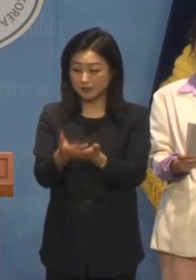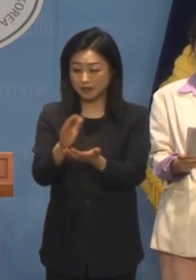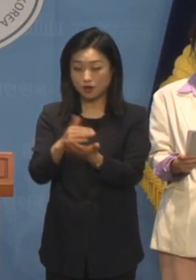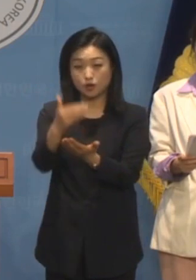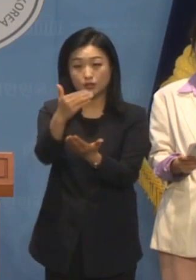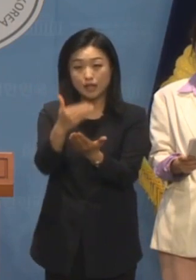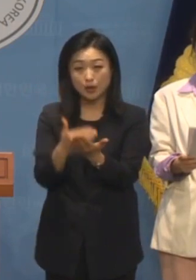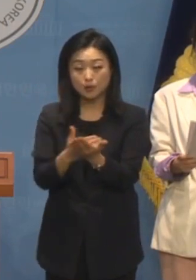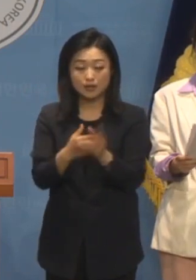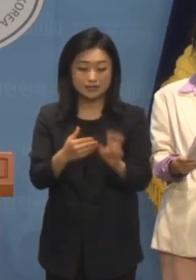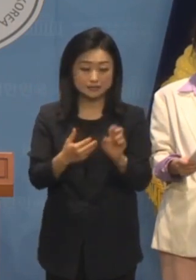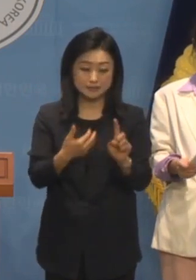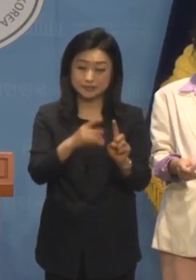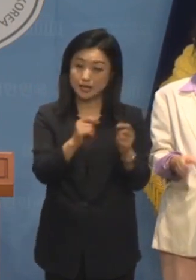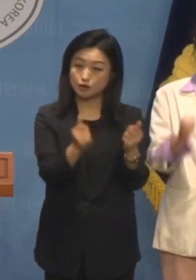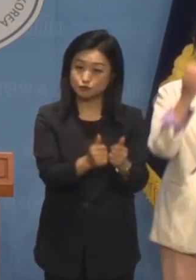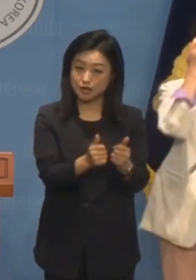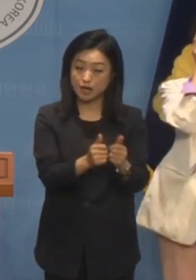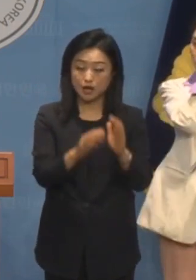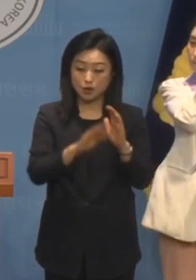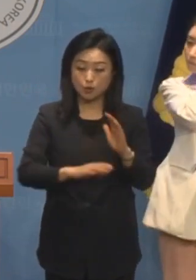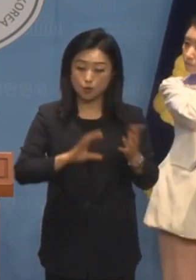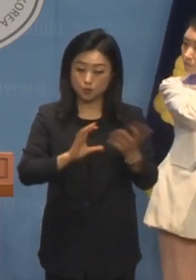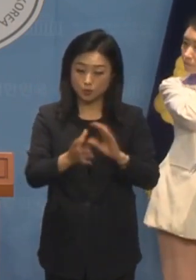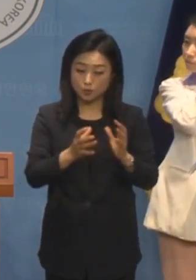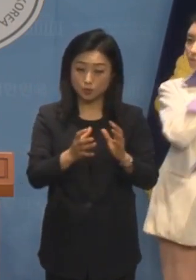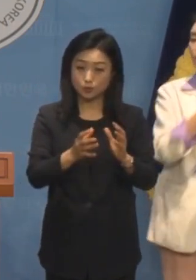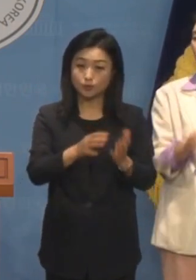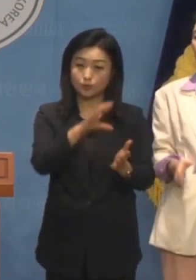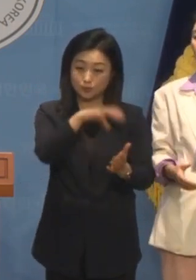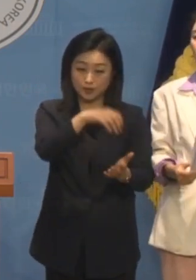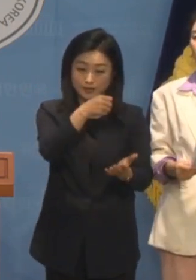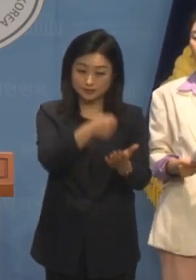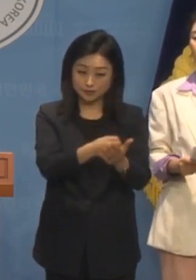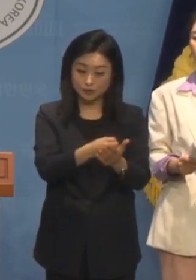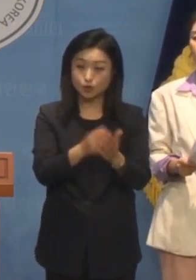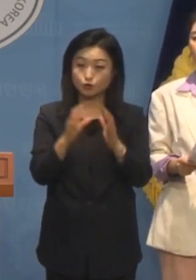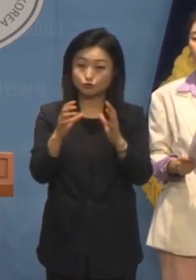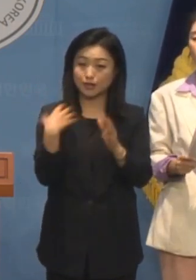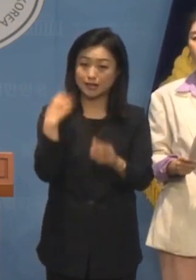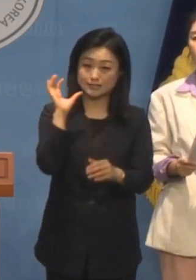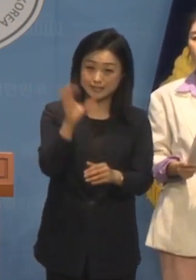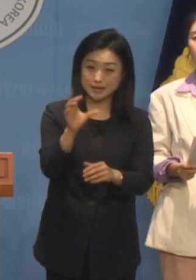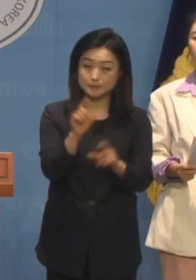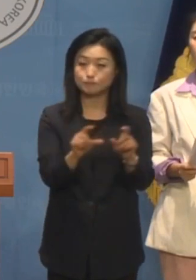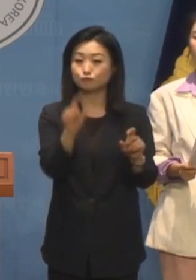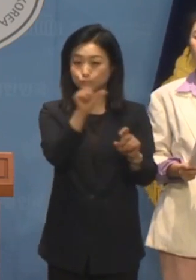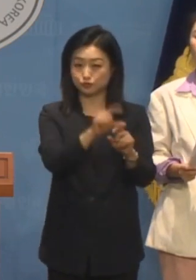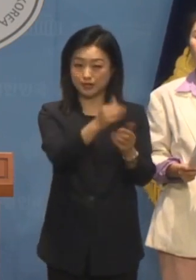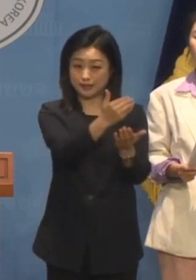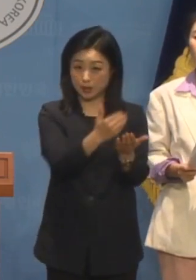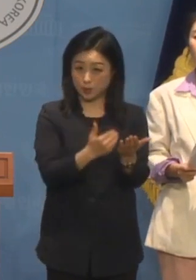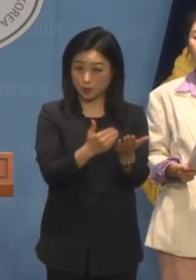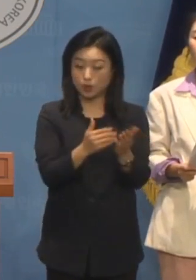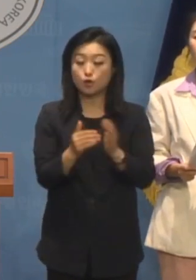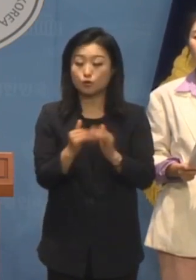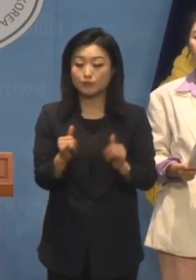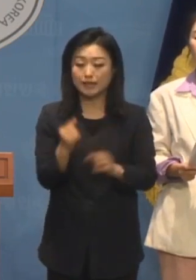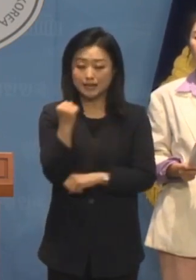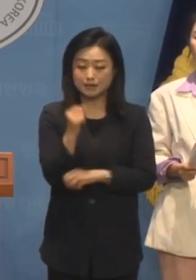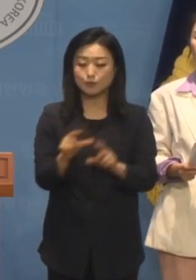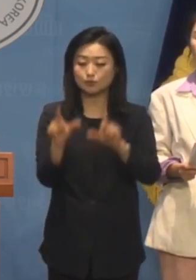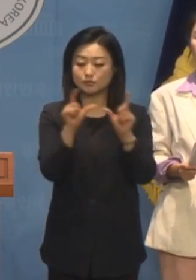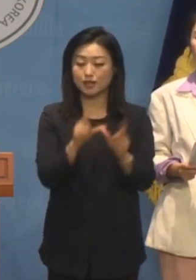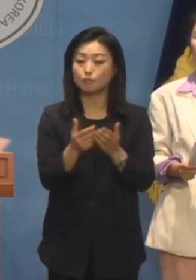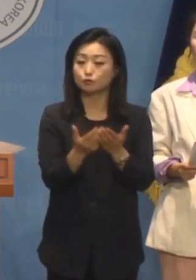개혁안에는 21대 공론화위원회가 제안한 국가 책임 강화 방안과 국민에게 기본적인 삶을 보장할